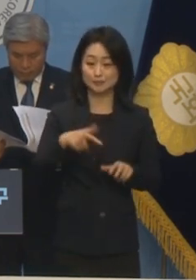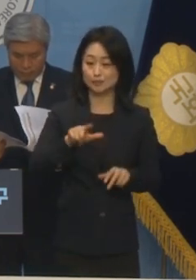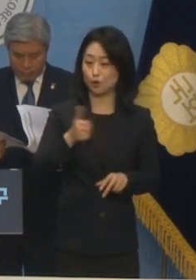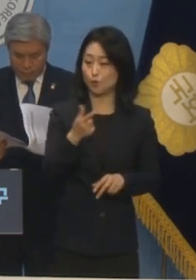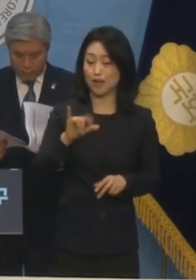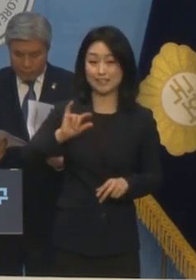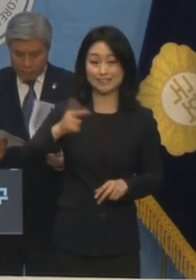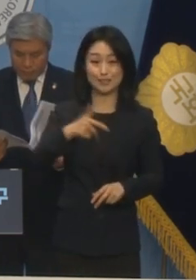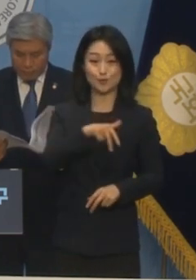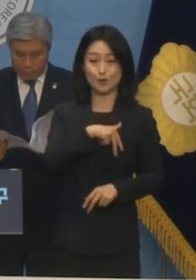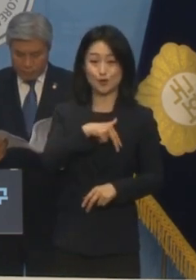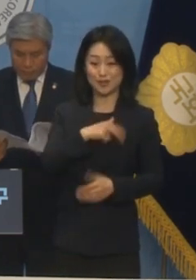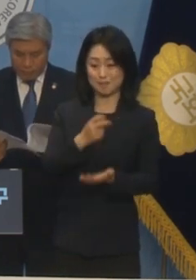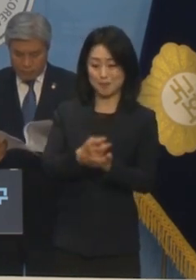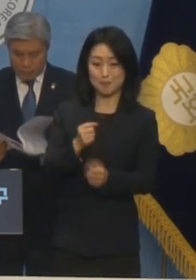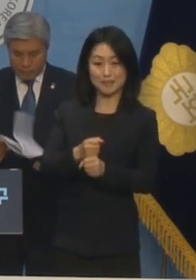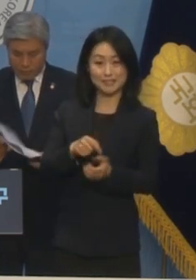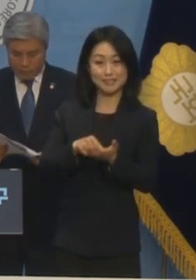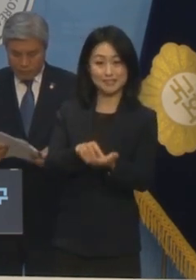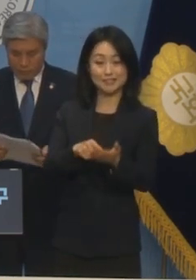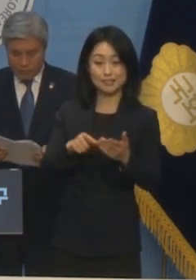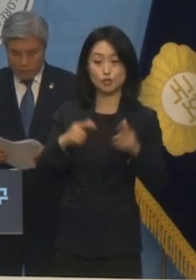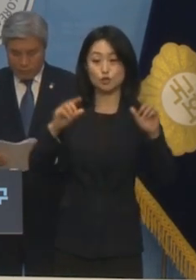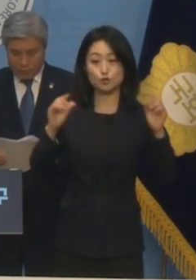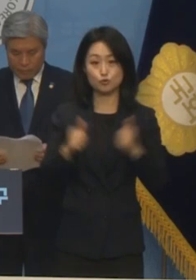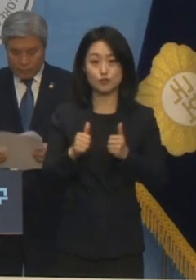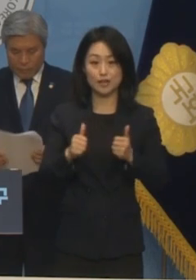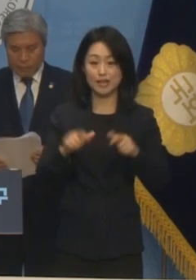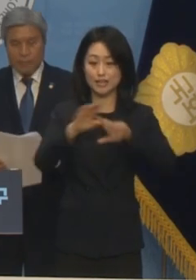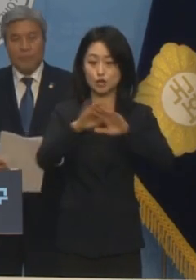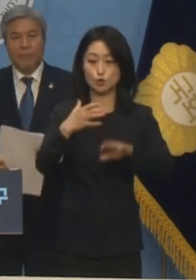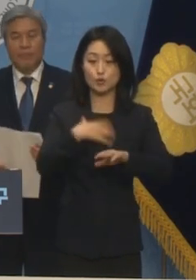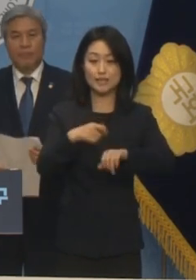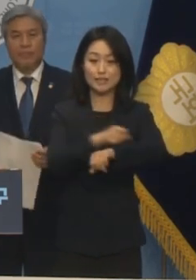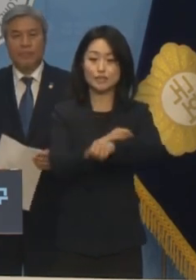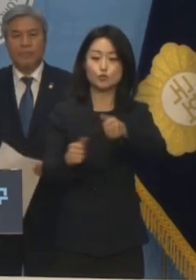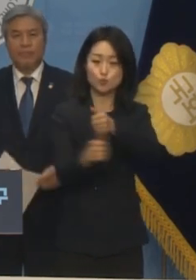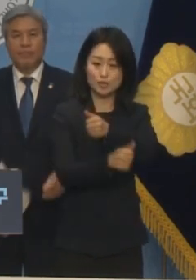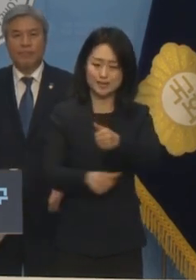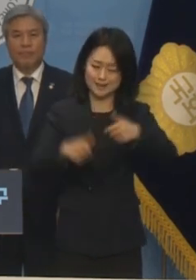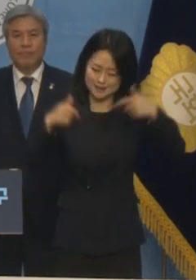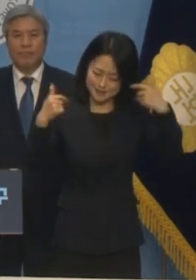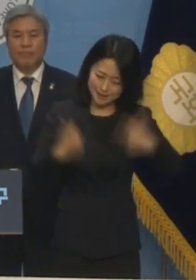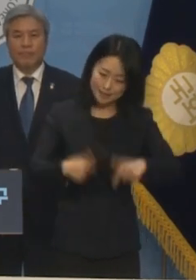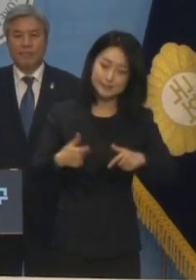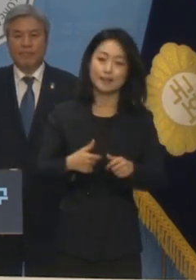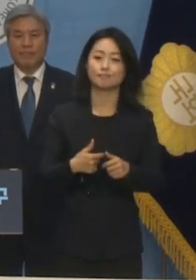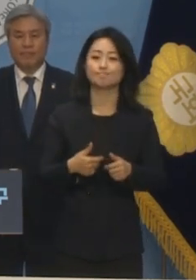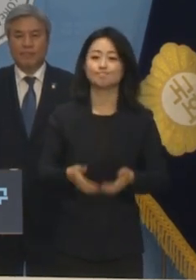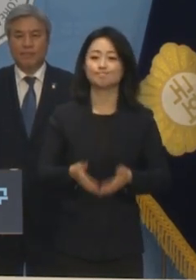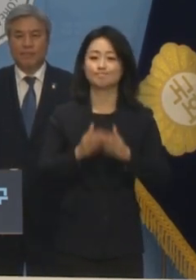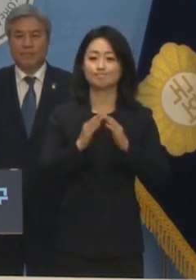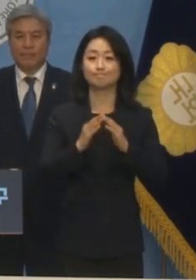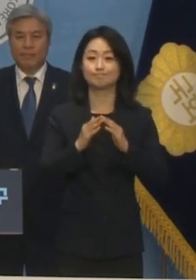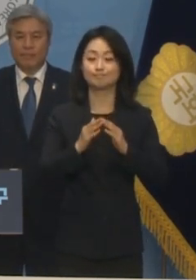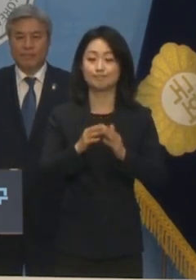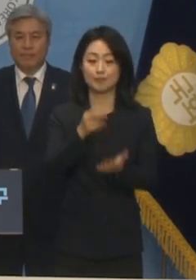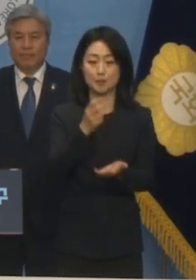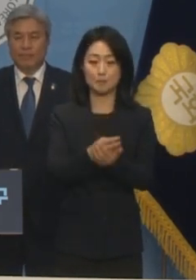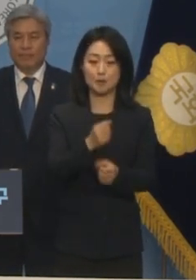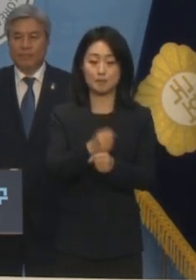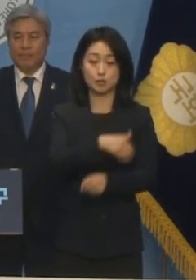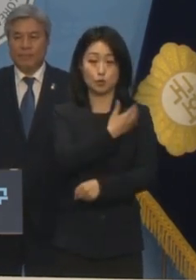의원님이 오늘 대표 발의한 국회 기후위기 특위를 상설화하고 입법권과 예산 심의권을